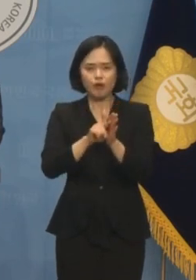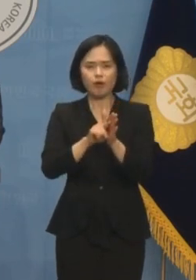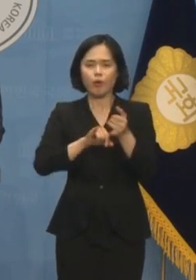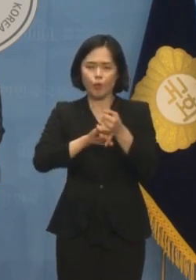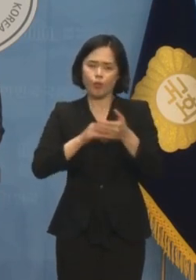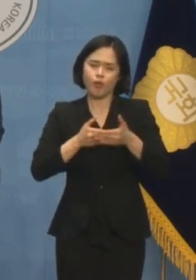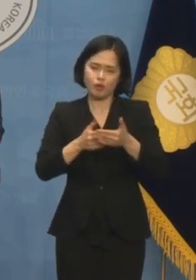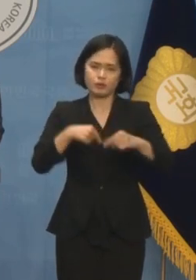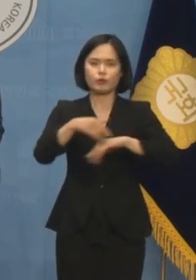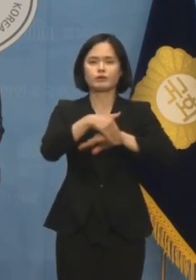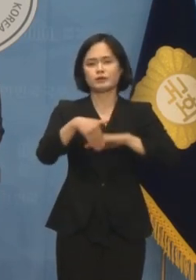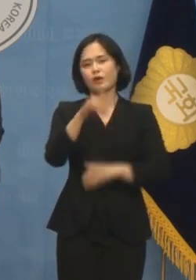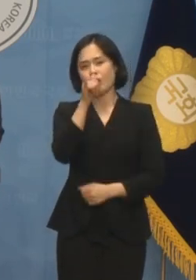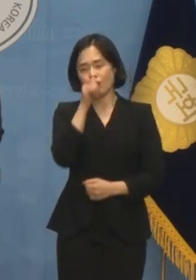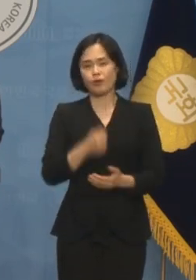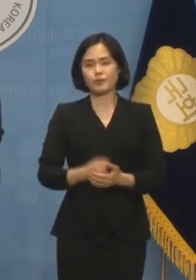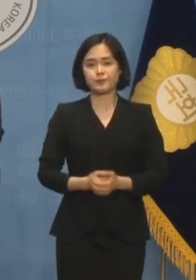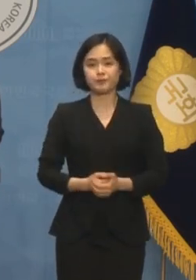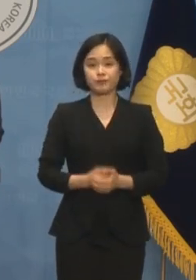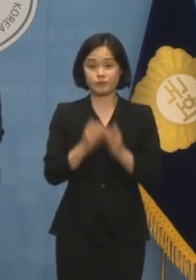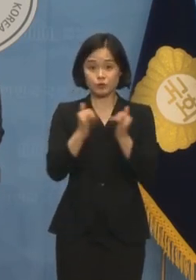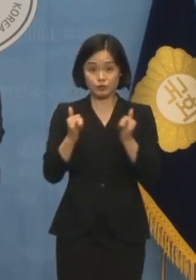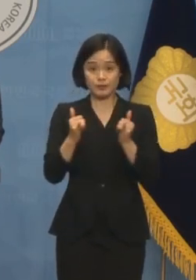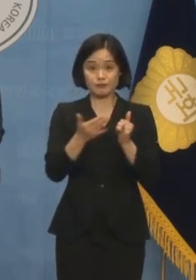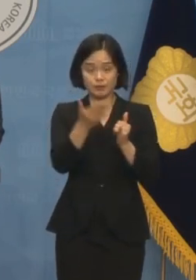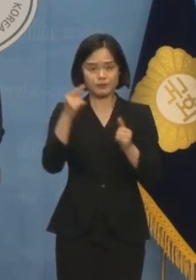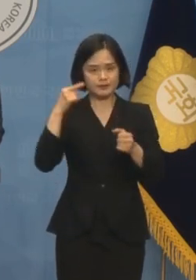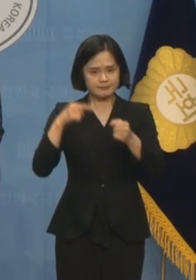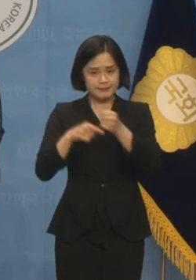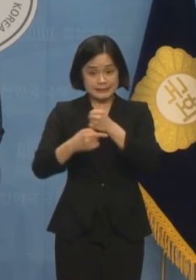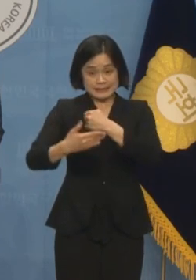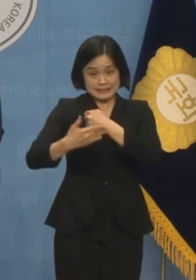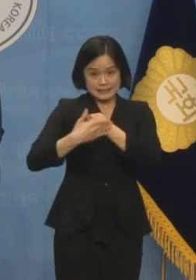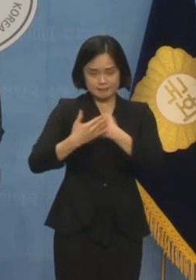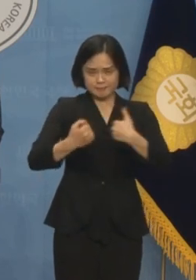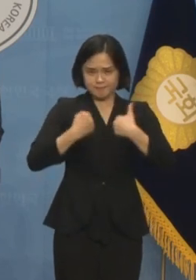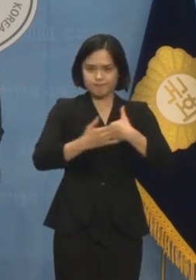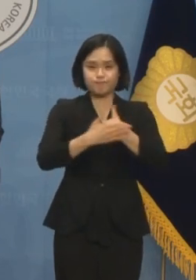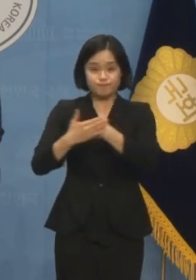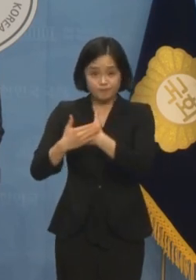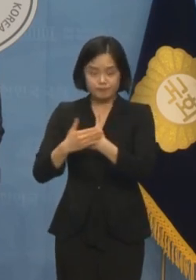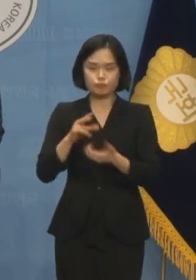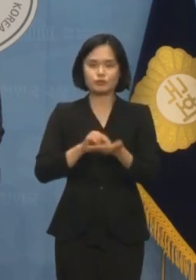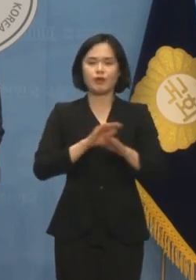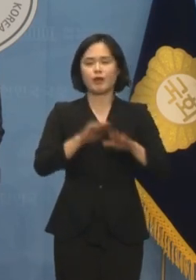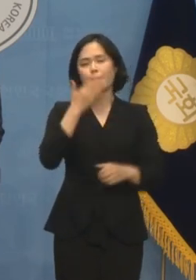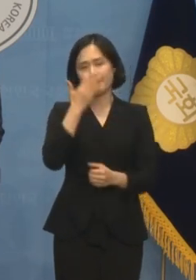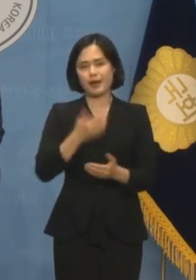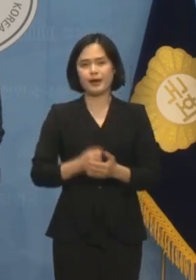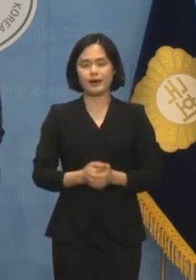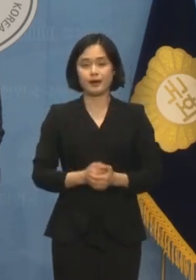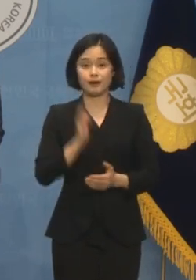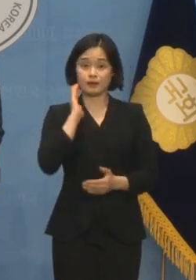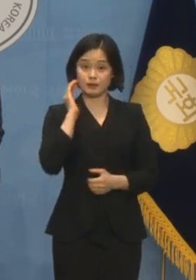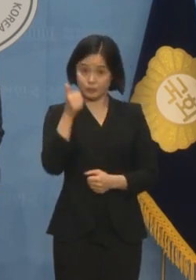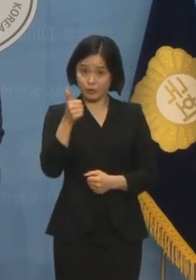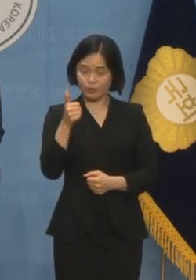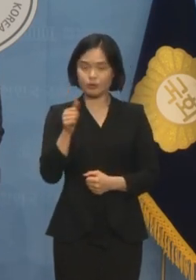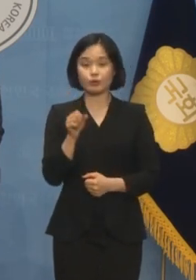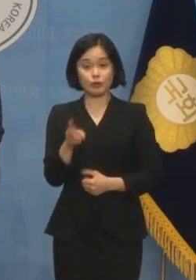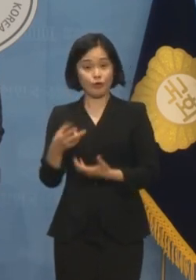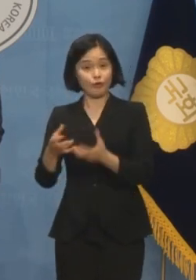이 모든 것이 국민의 지지와 성원이 있어야 해결할 수 있습니다. 대통령과 정부